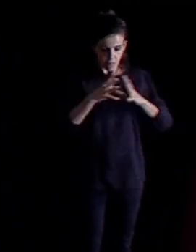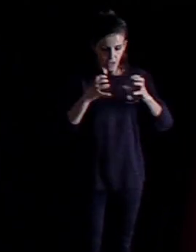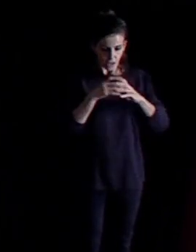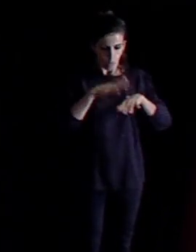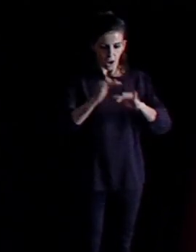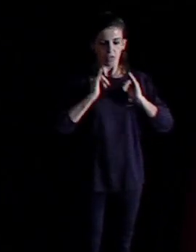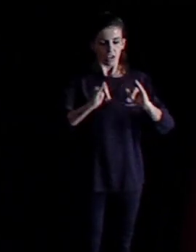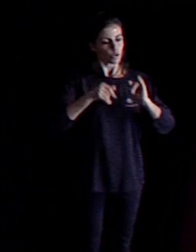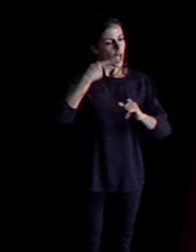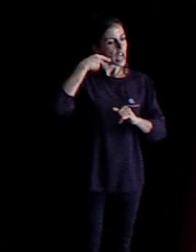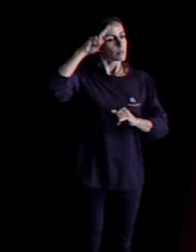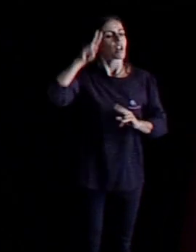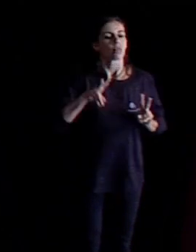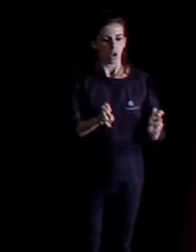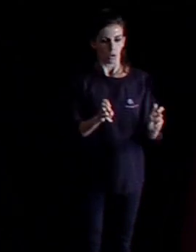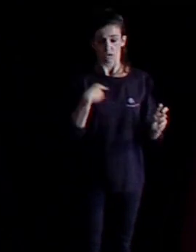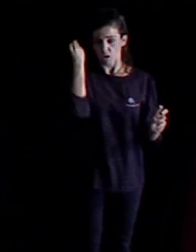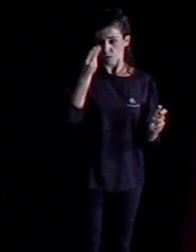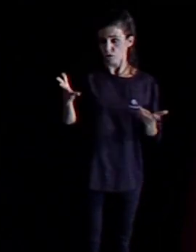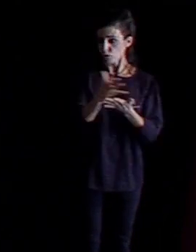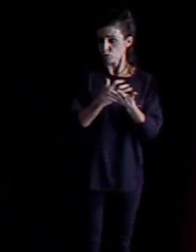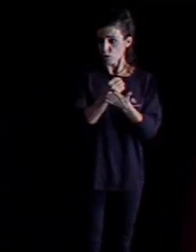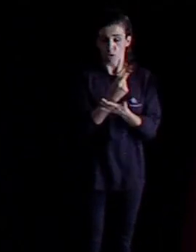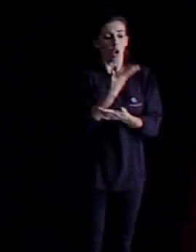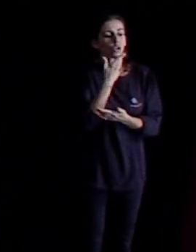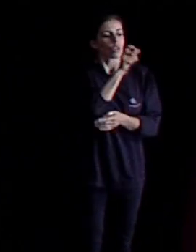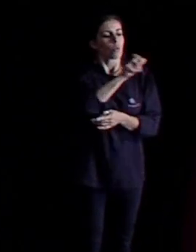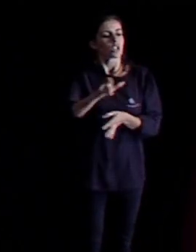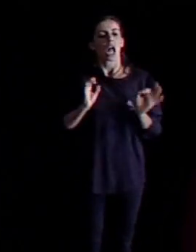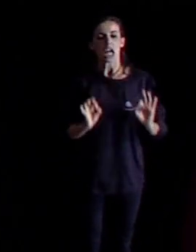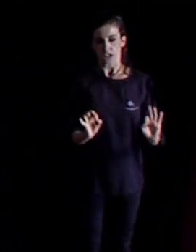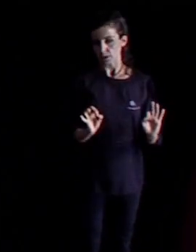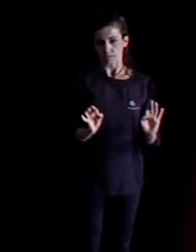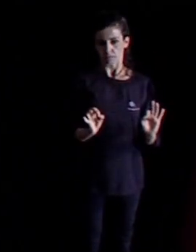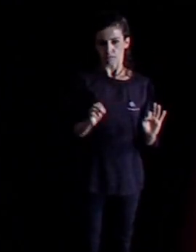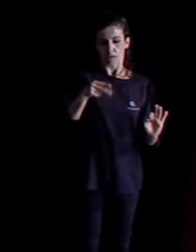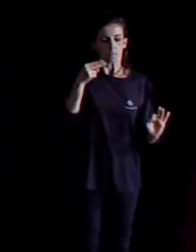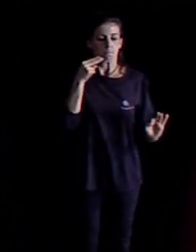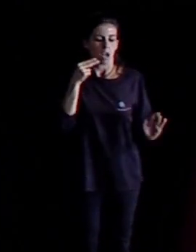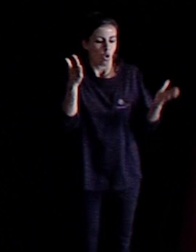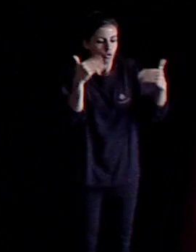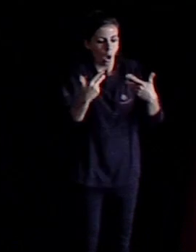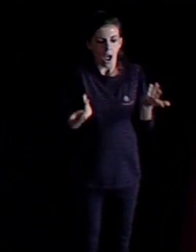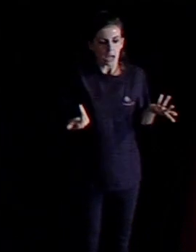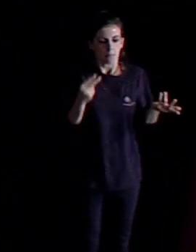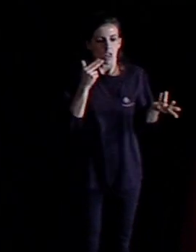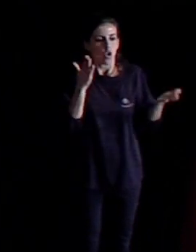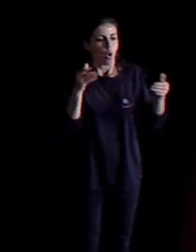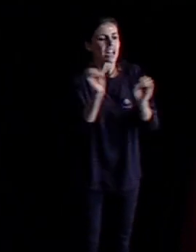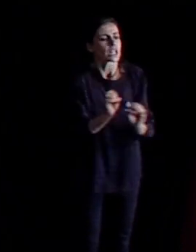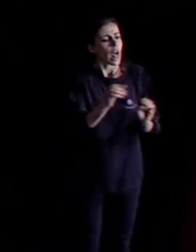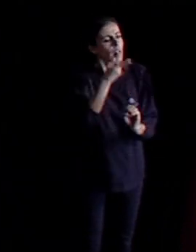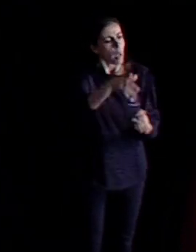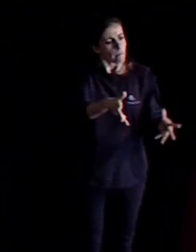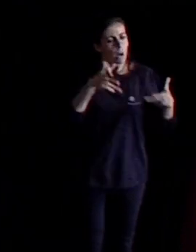esas experiencias. Bueno, yo creo que todos nosotros conocemos a personas de ese tipo que, bueno, no le da miedo absolutamente nada y les encanta